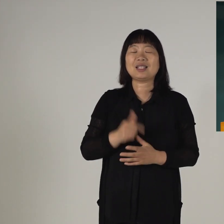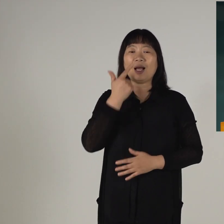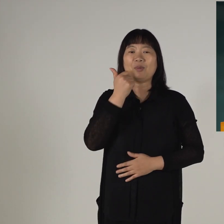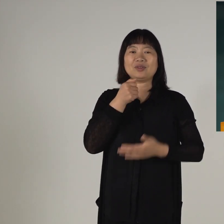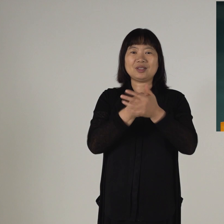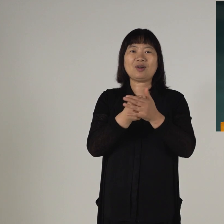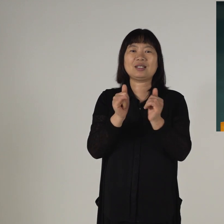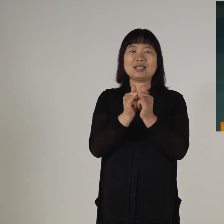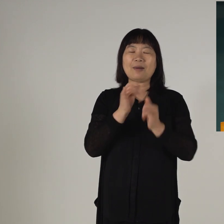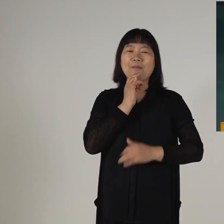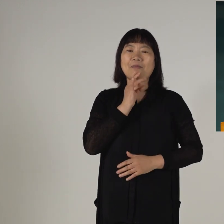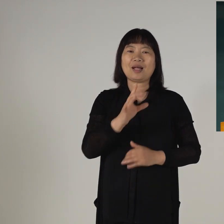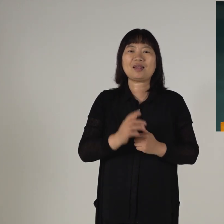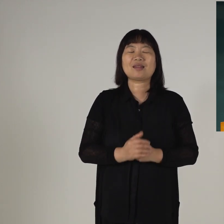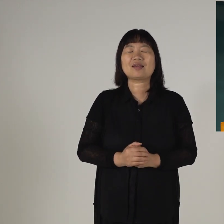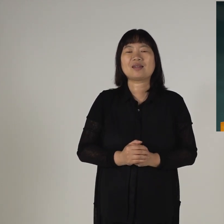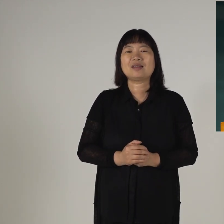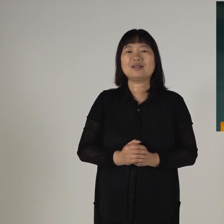자만이